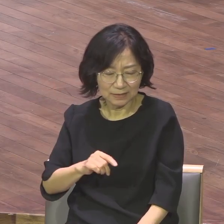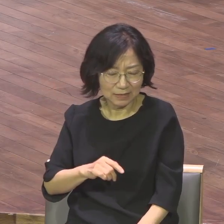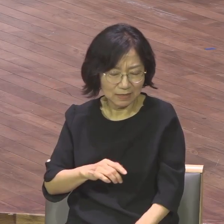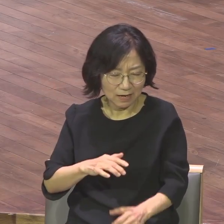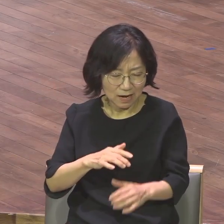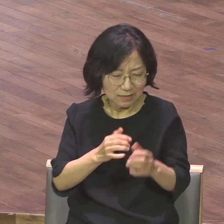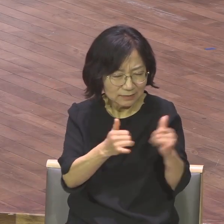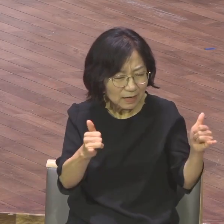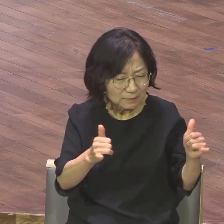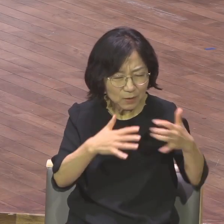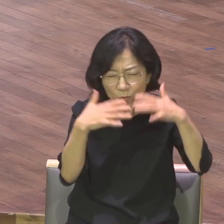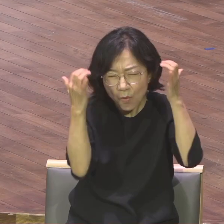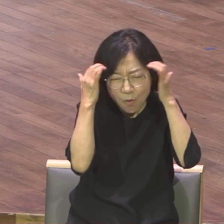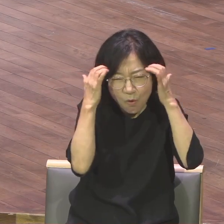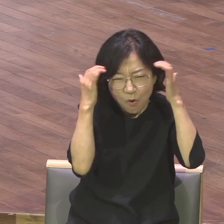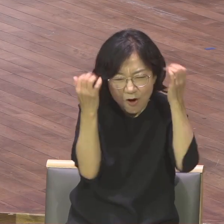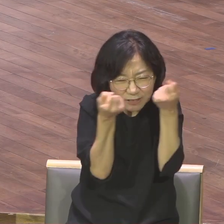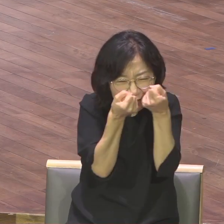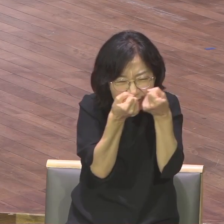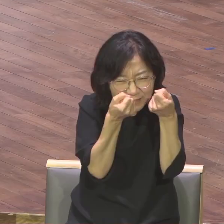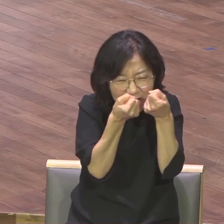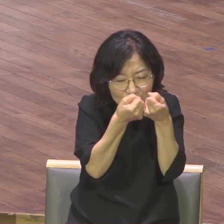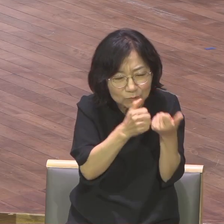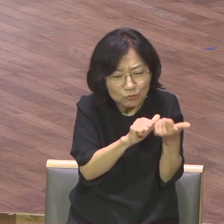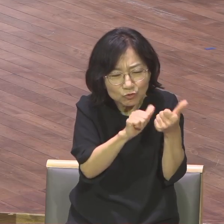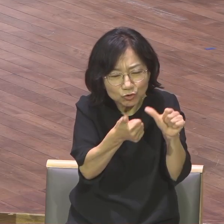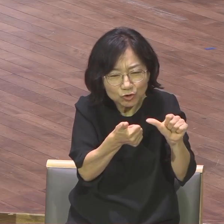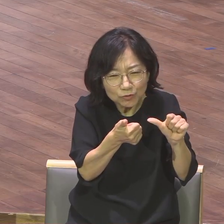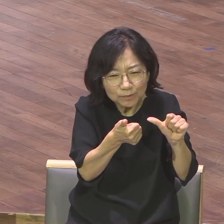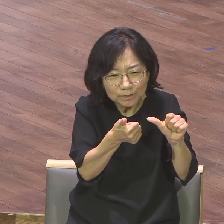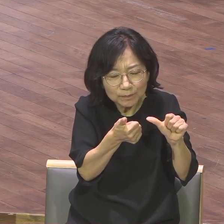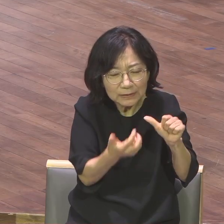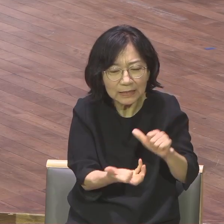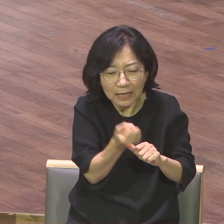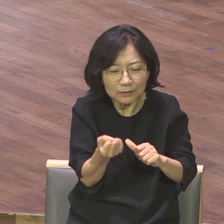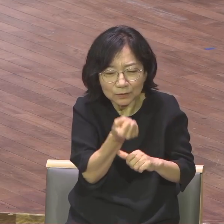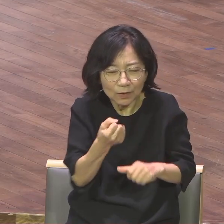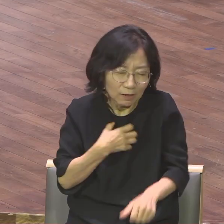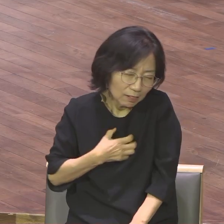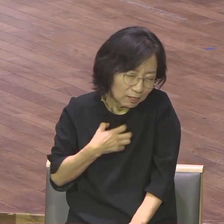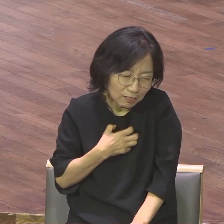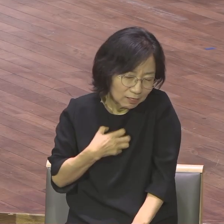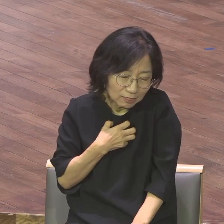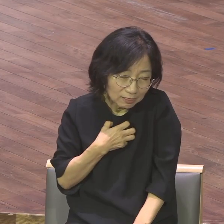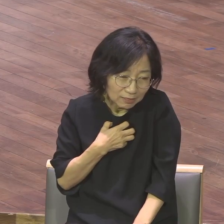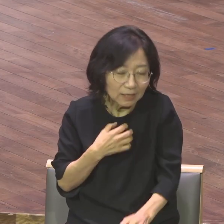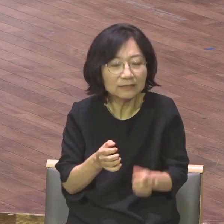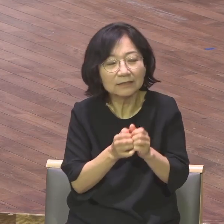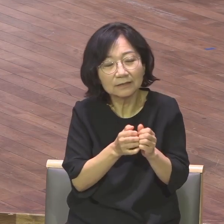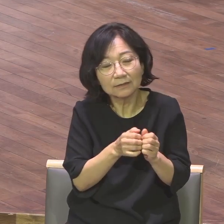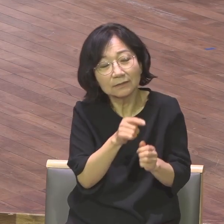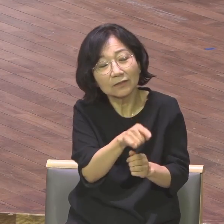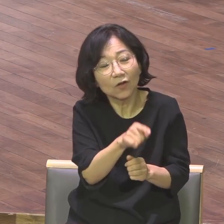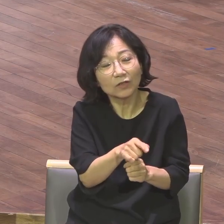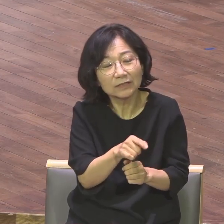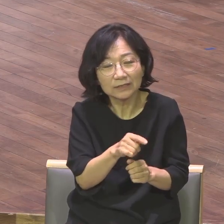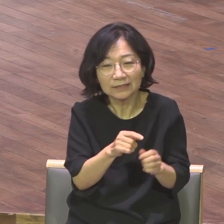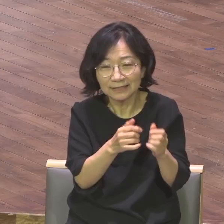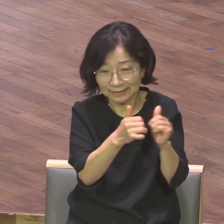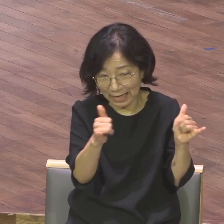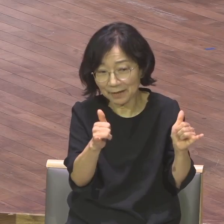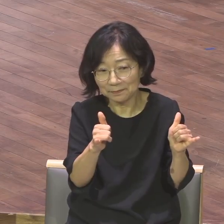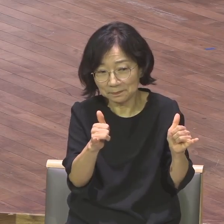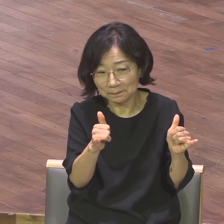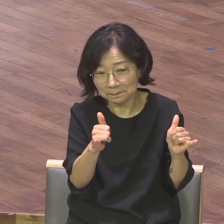싸움, 죽음에 애워싸여 괴로움 당하는 존재, 인간을. 뭐